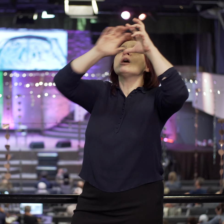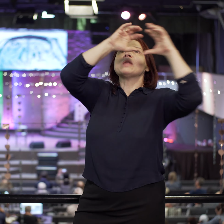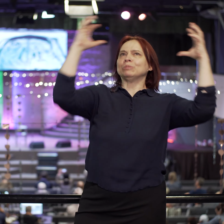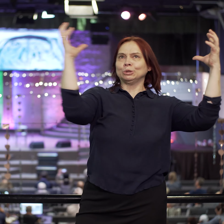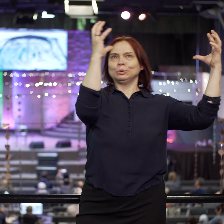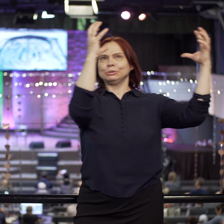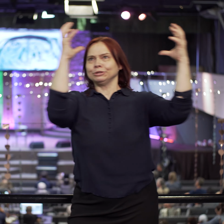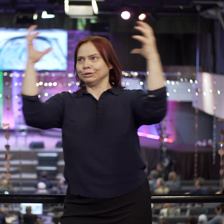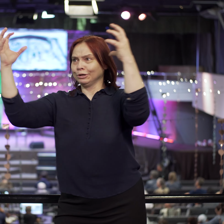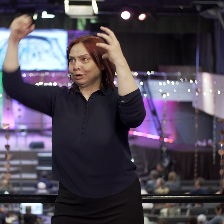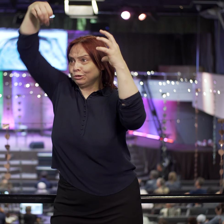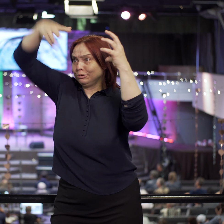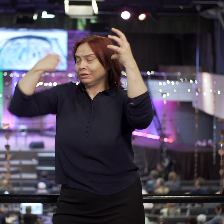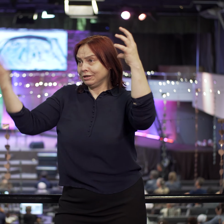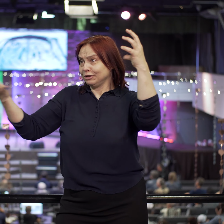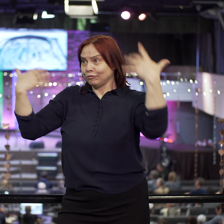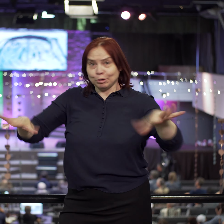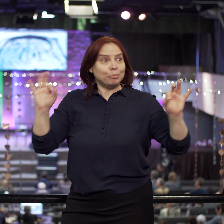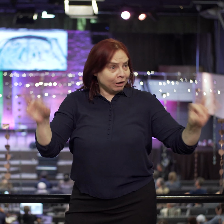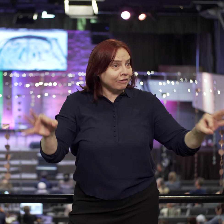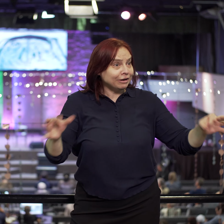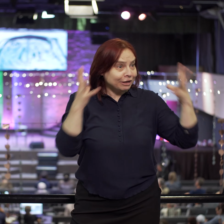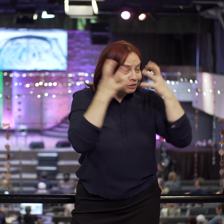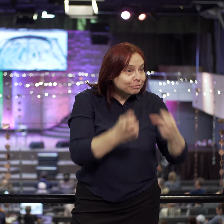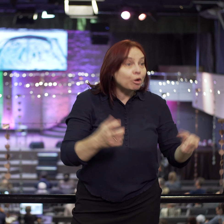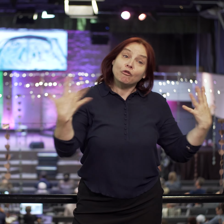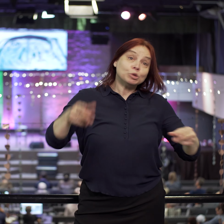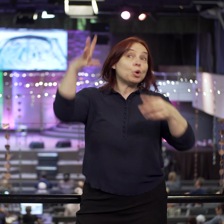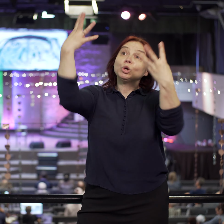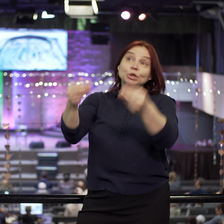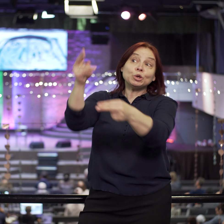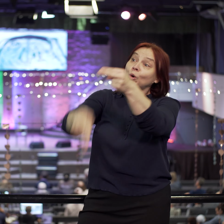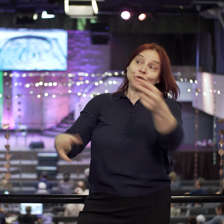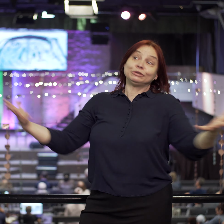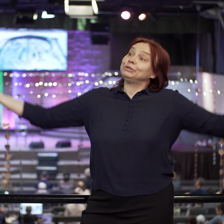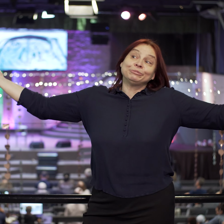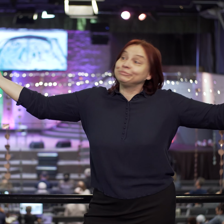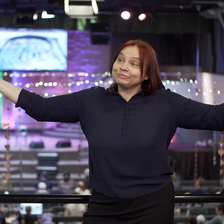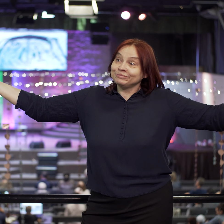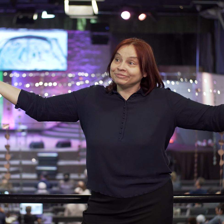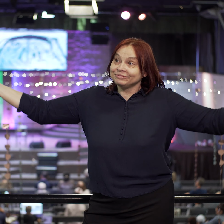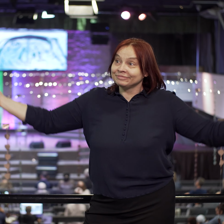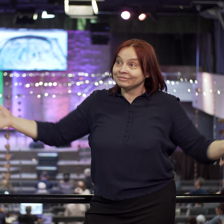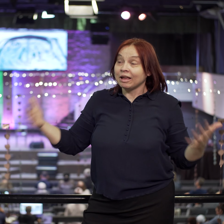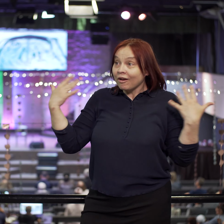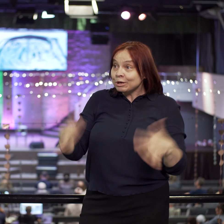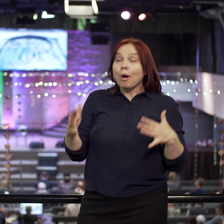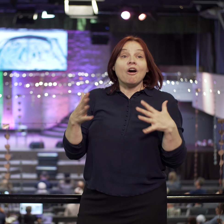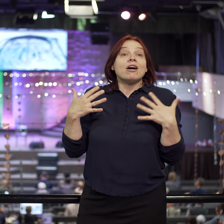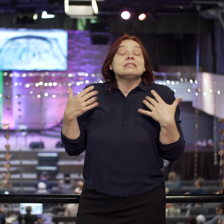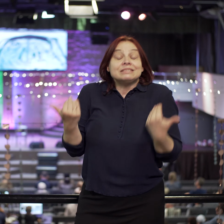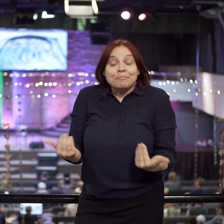тучами, и все, тьма. Все, это мое время, так что все эти